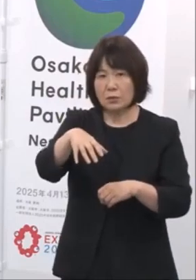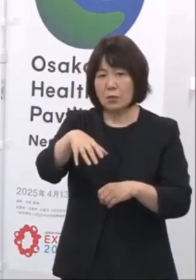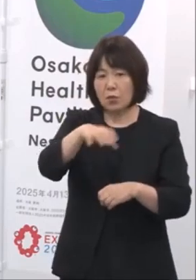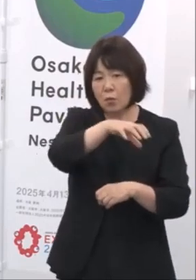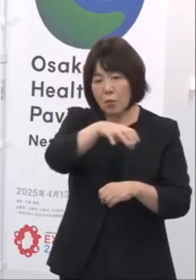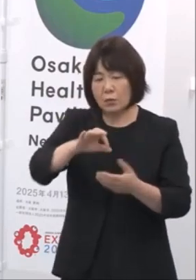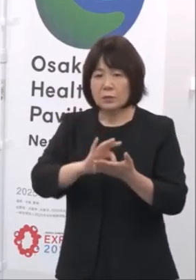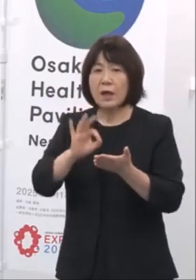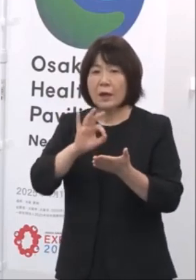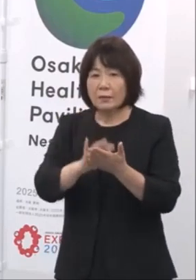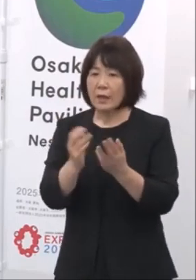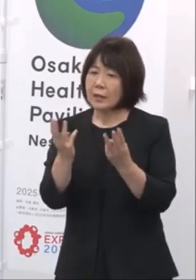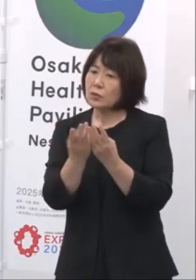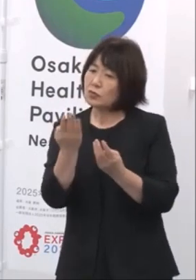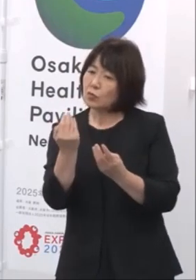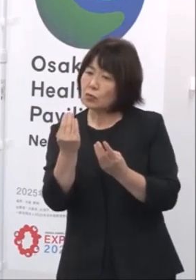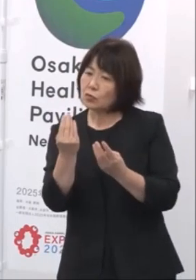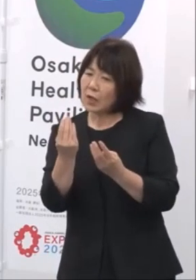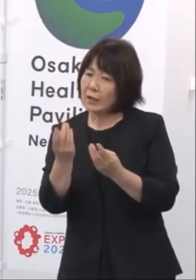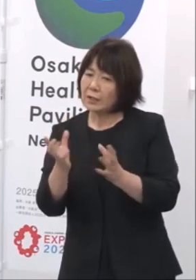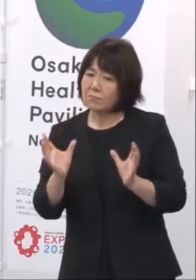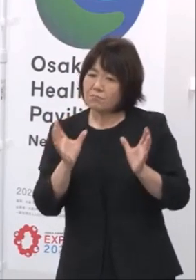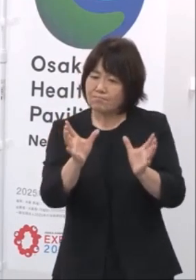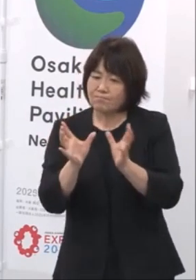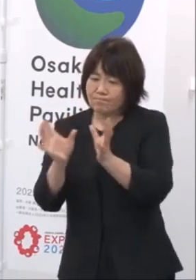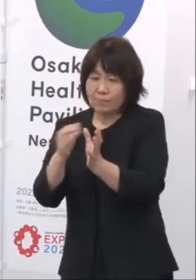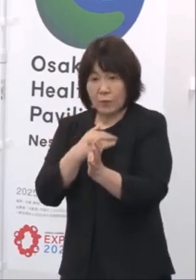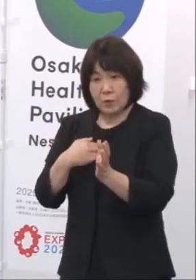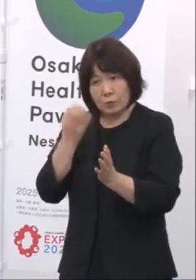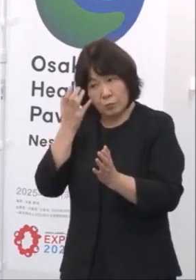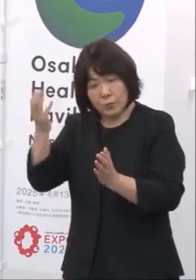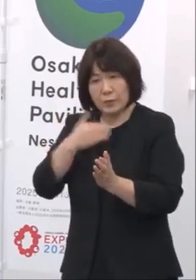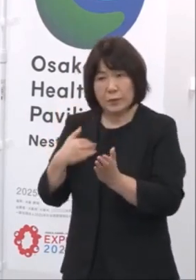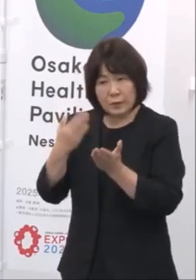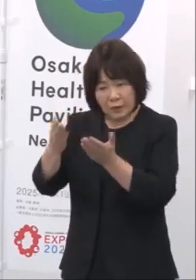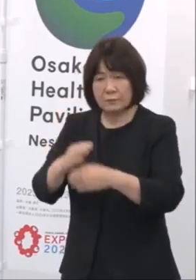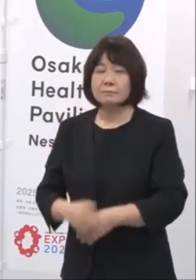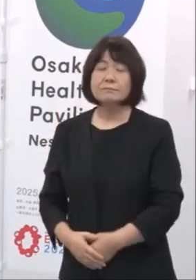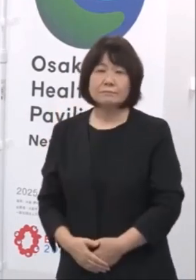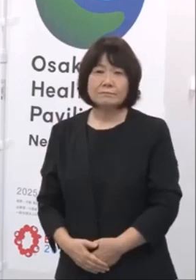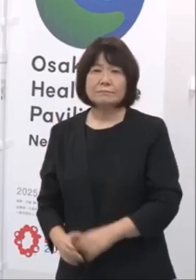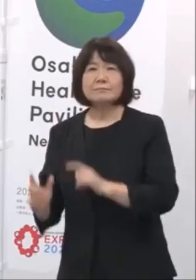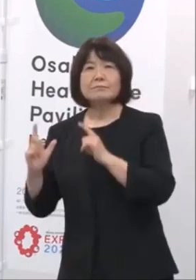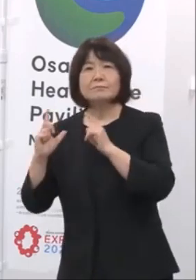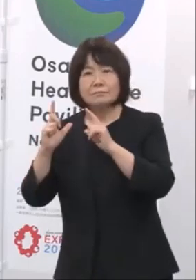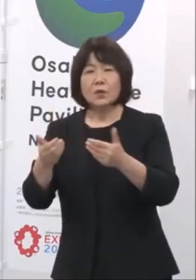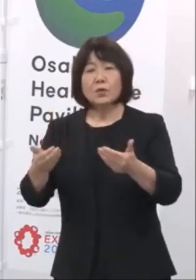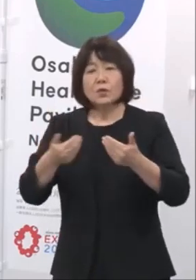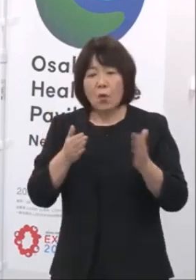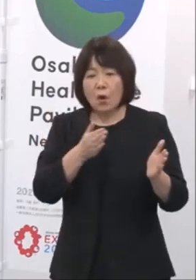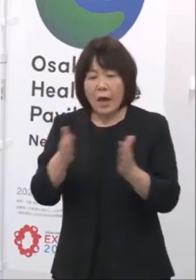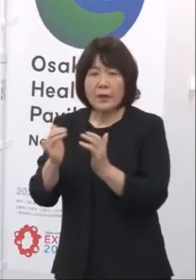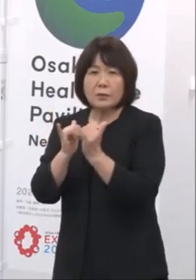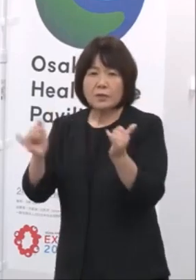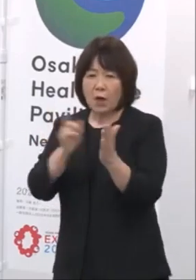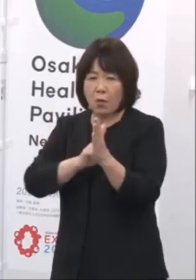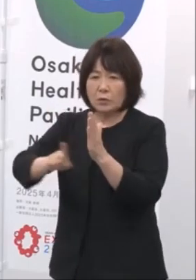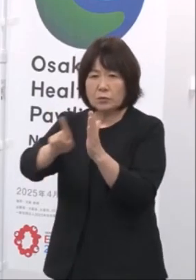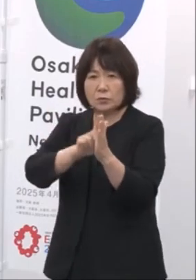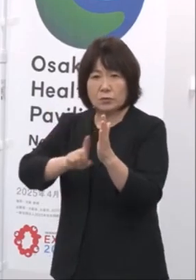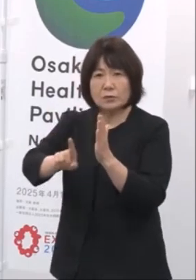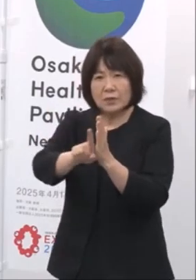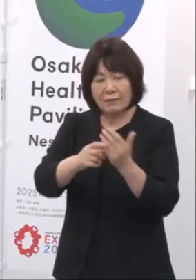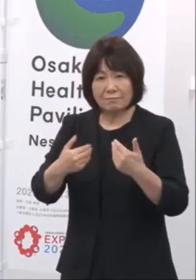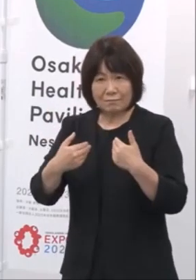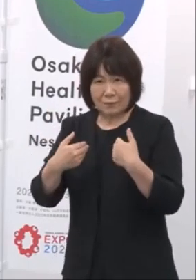の人数を収容できるとお考えなんでしょうか。 これはやはり要配慮者の方を優先しながらということには